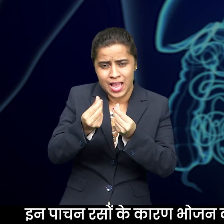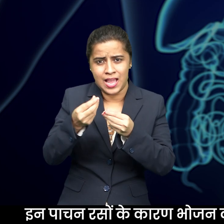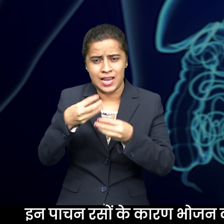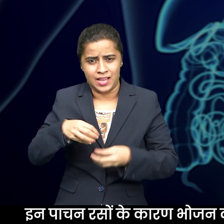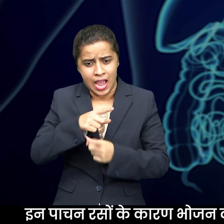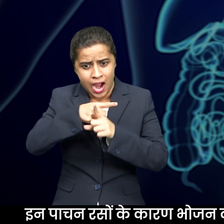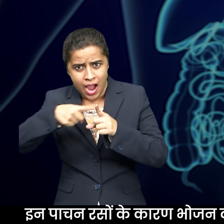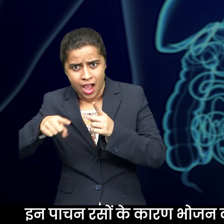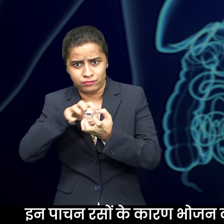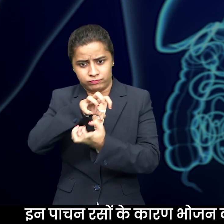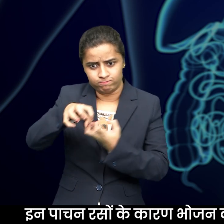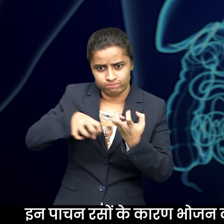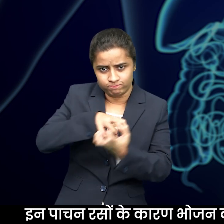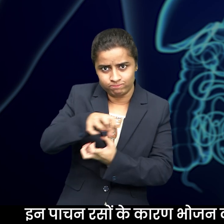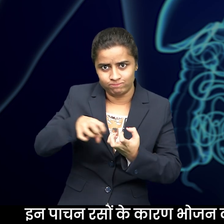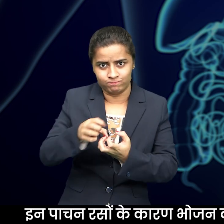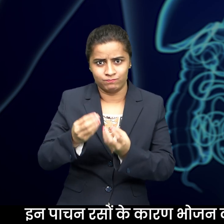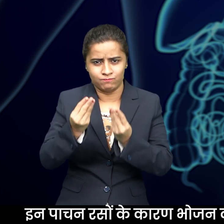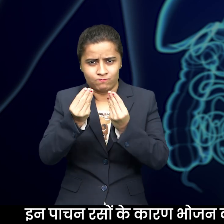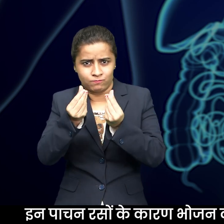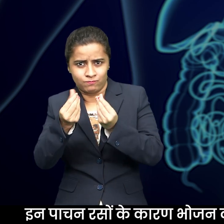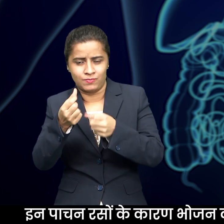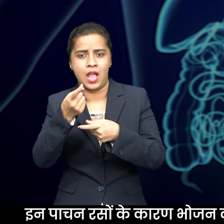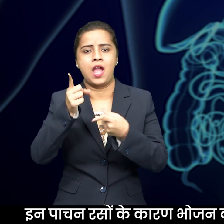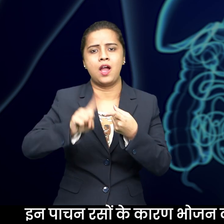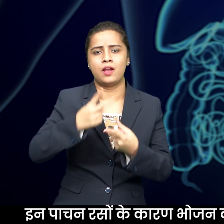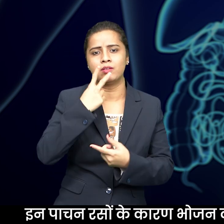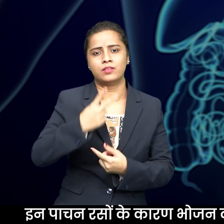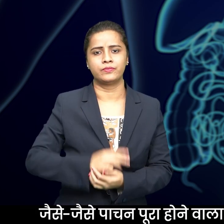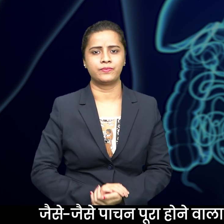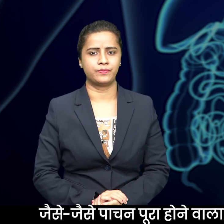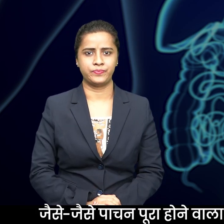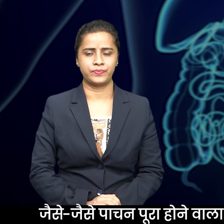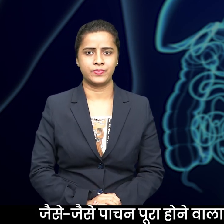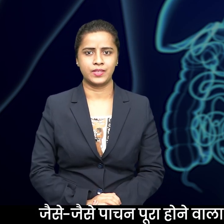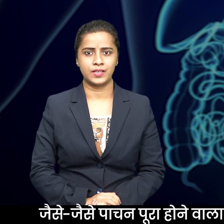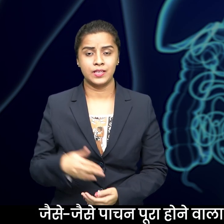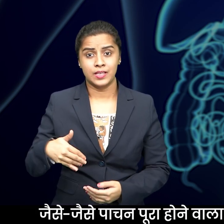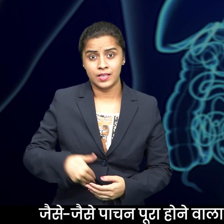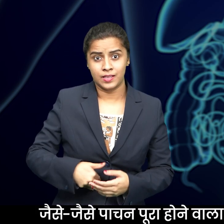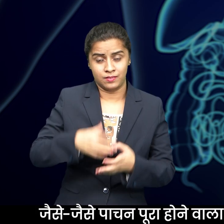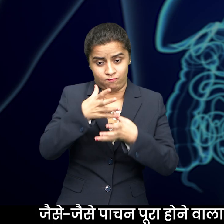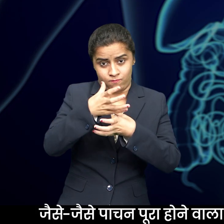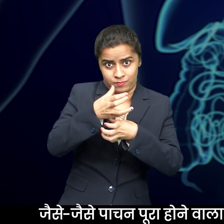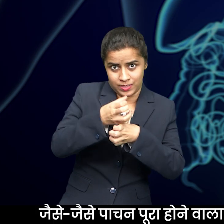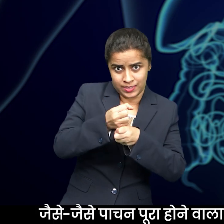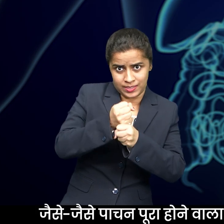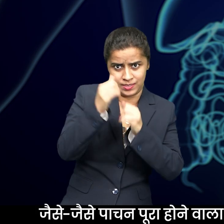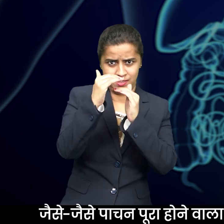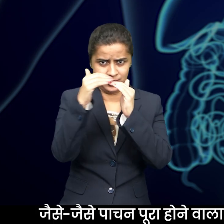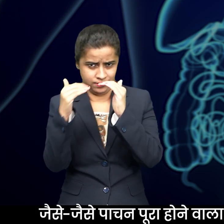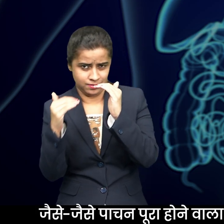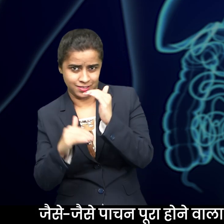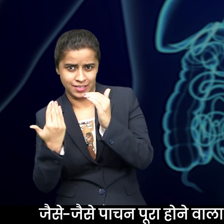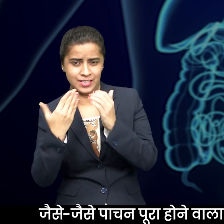दलिया जैसे चाइम में बदल देता है। जैसे जैसे पाचन पूरा होने